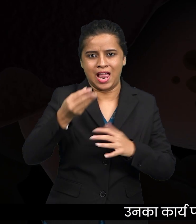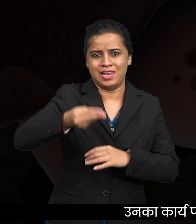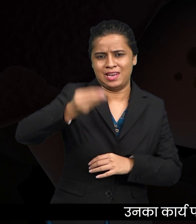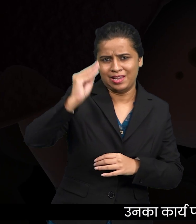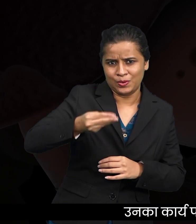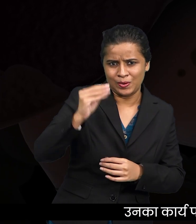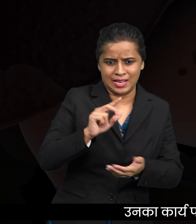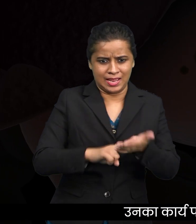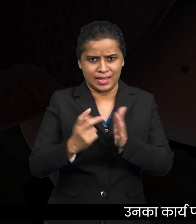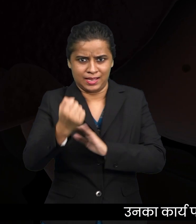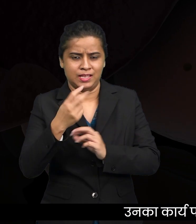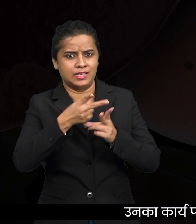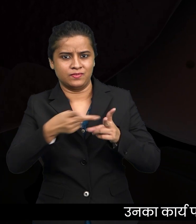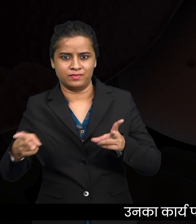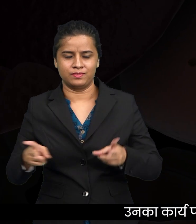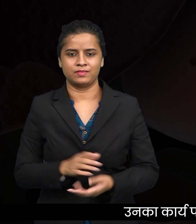परिवहन करना है।